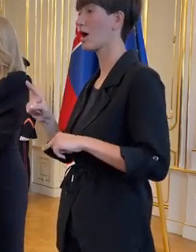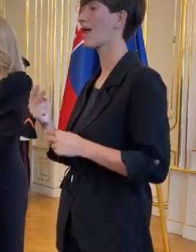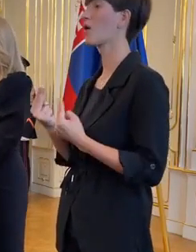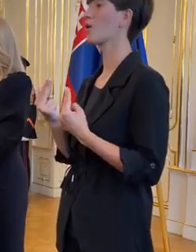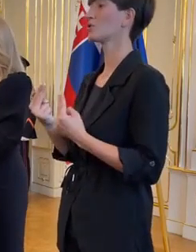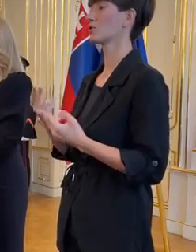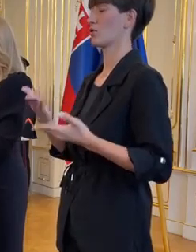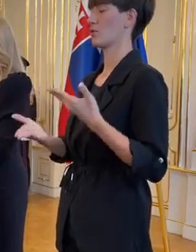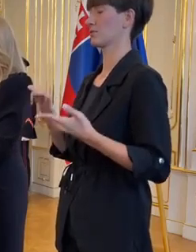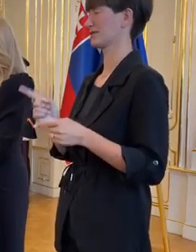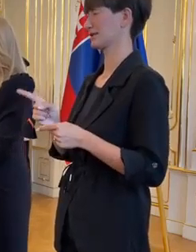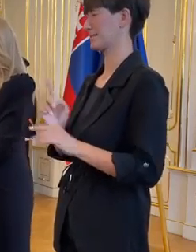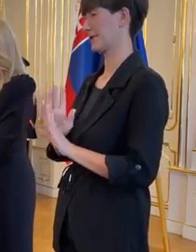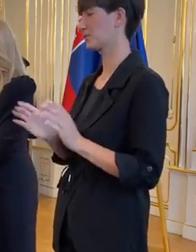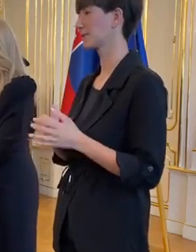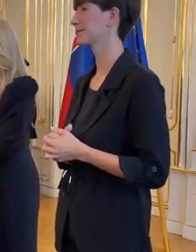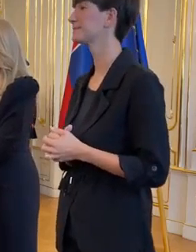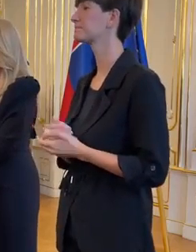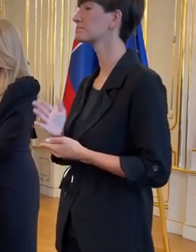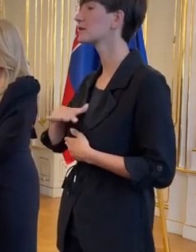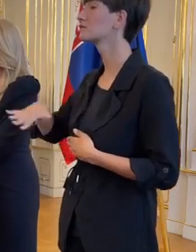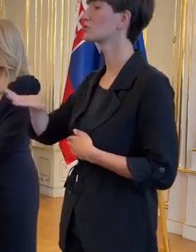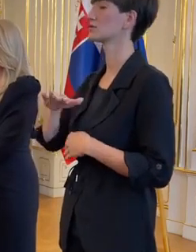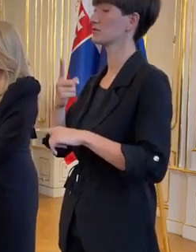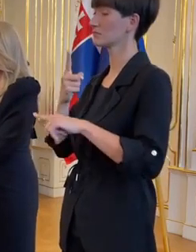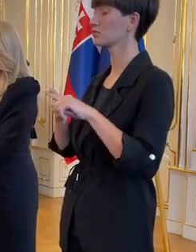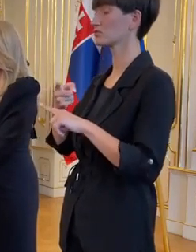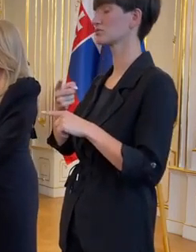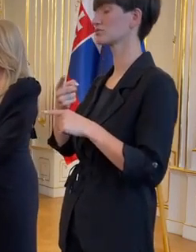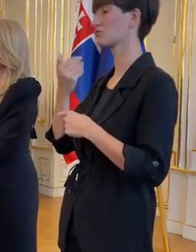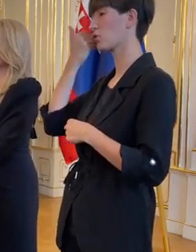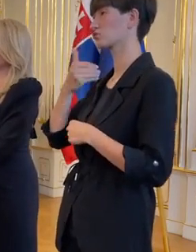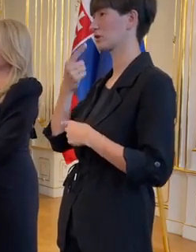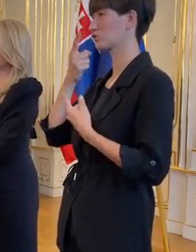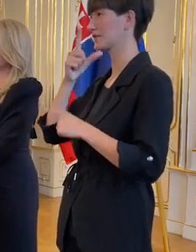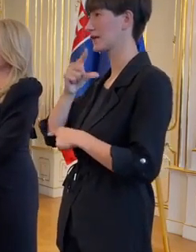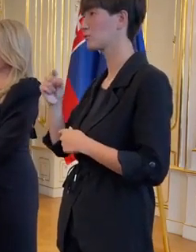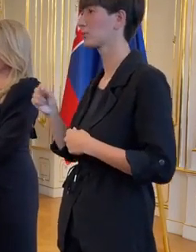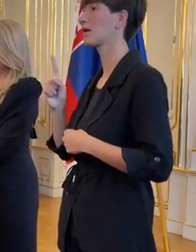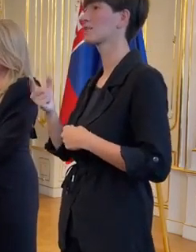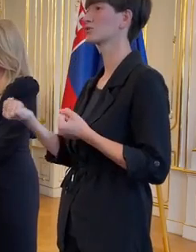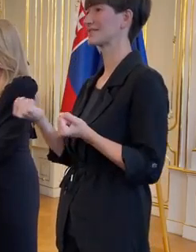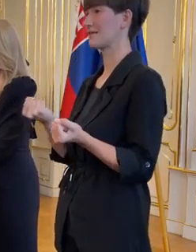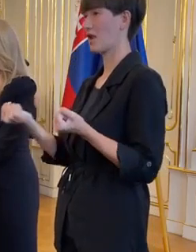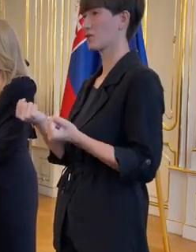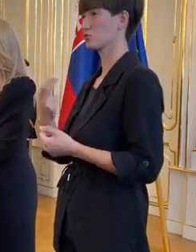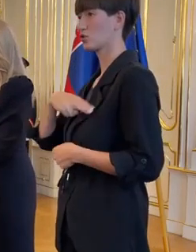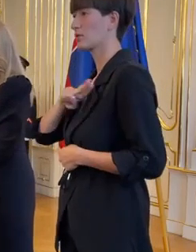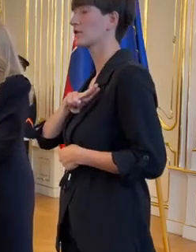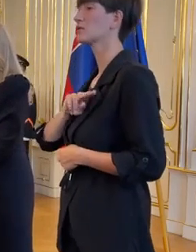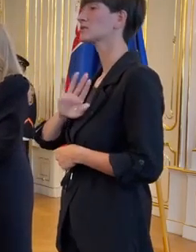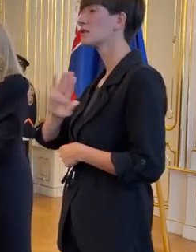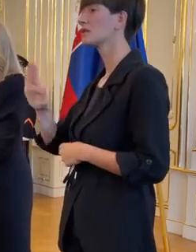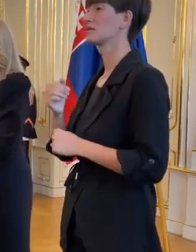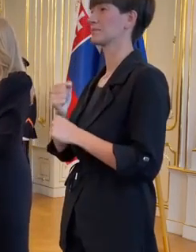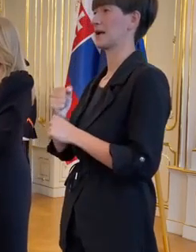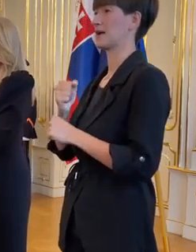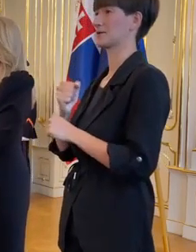vám všetkým, takisto aj občanom želám, aby ste zvládli svoju zodpovednosť a viedli svoje rezorty